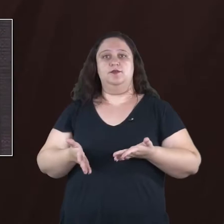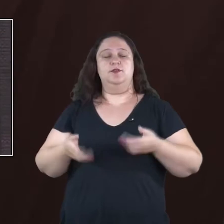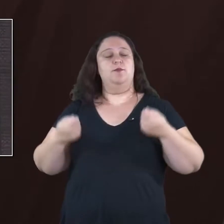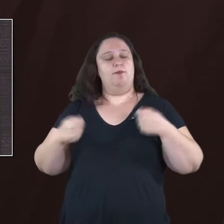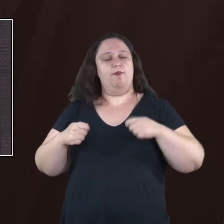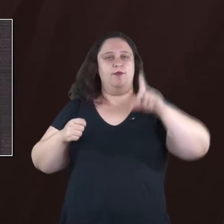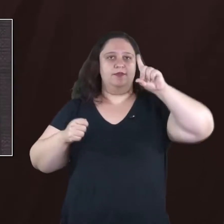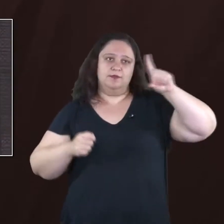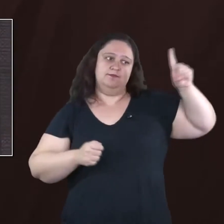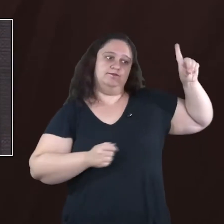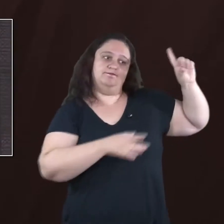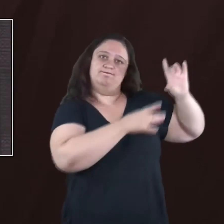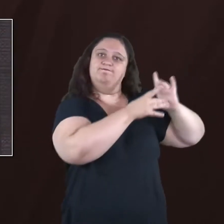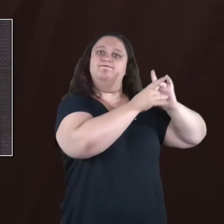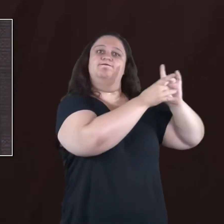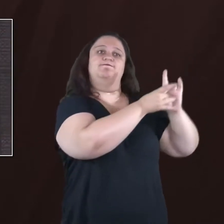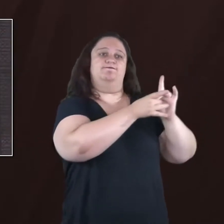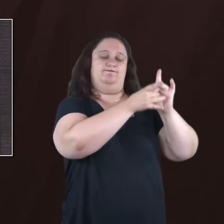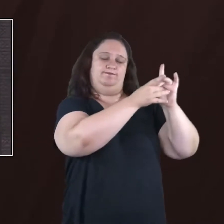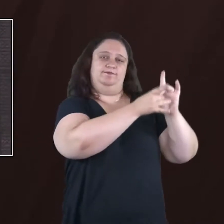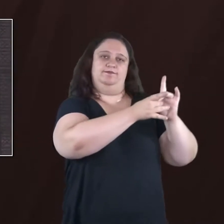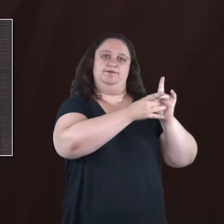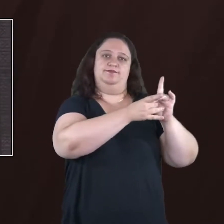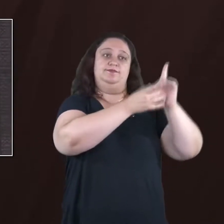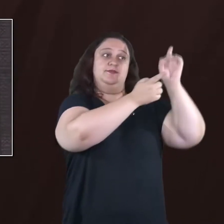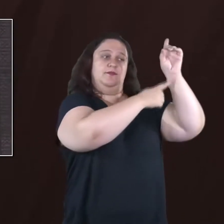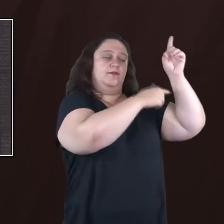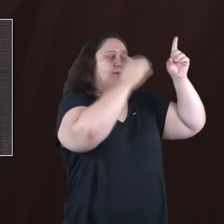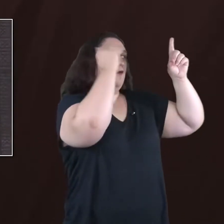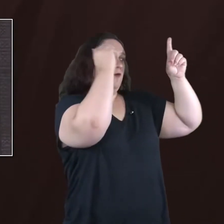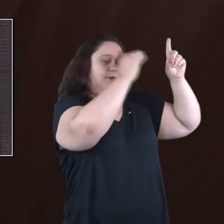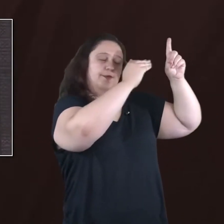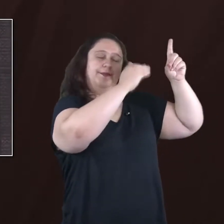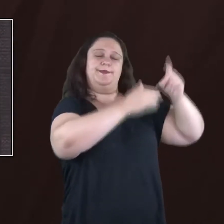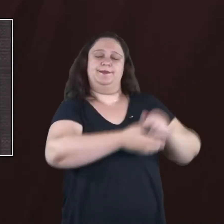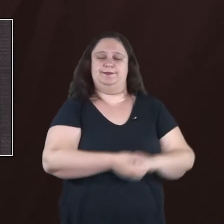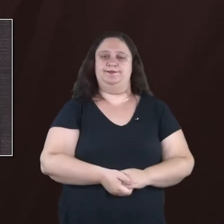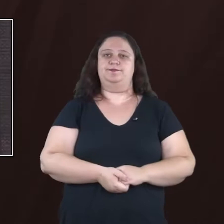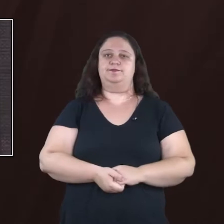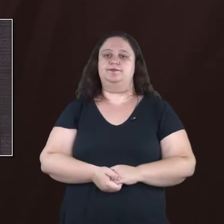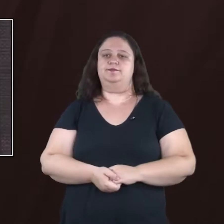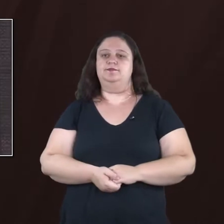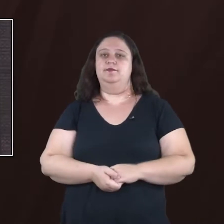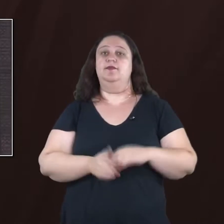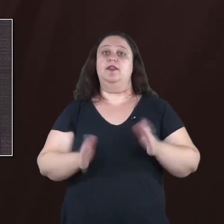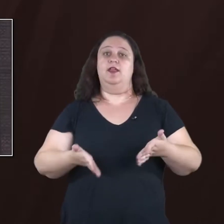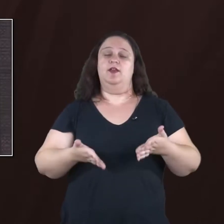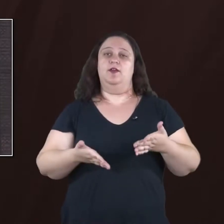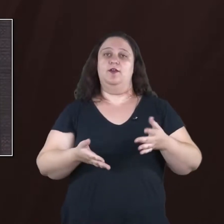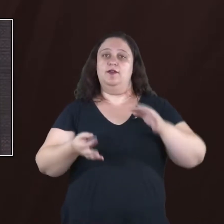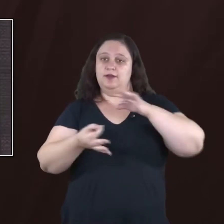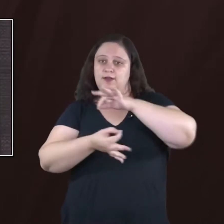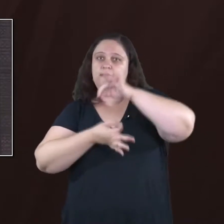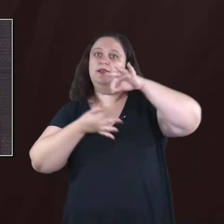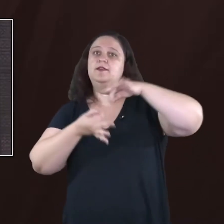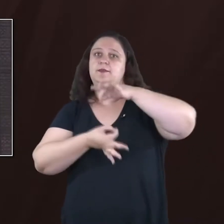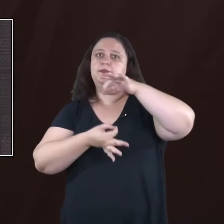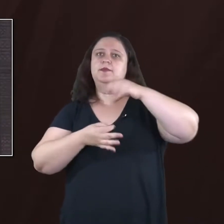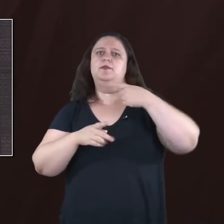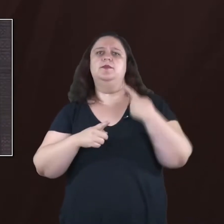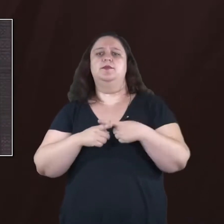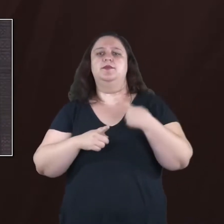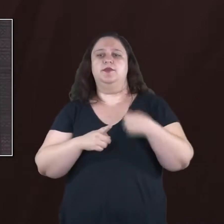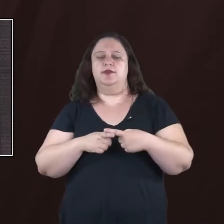prontos para executar a vontade de Deus. E nós estamos na era do Espírito, porque